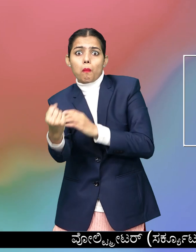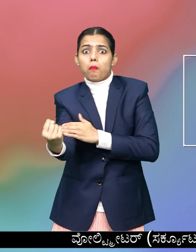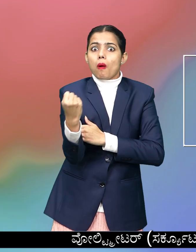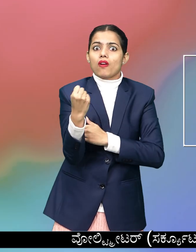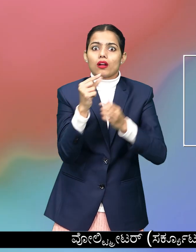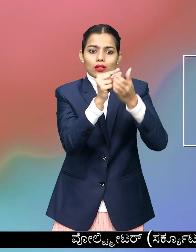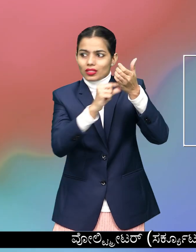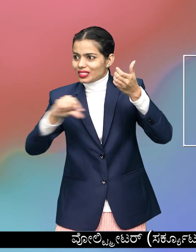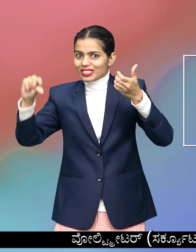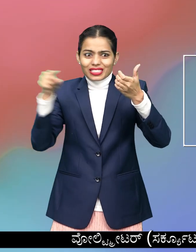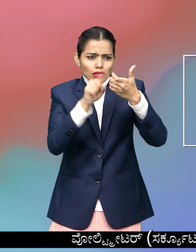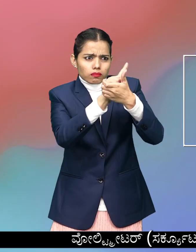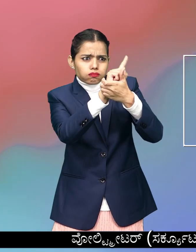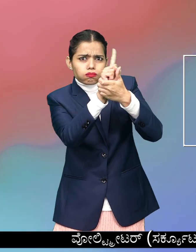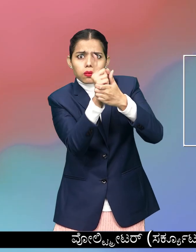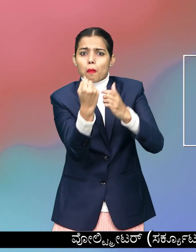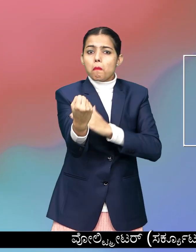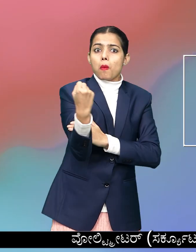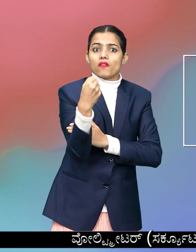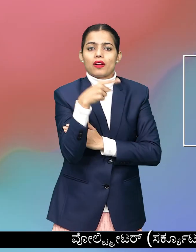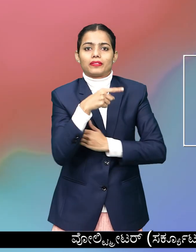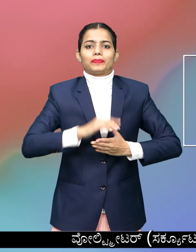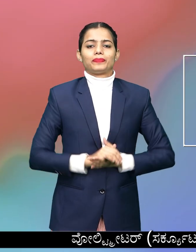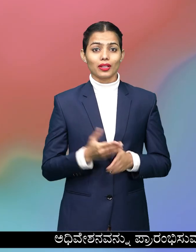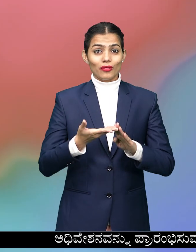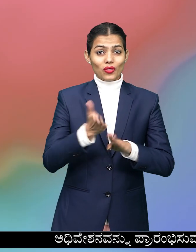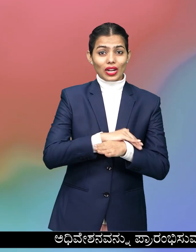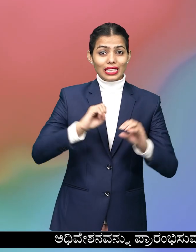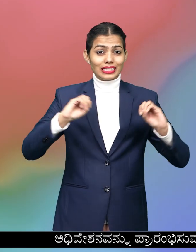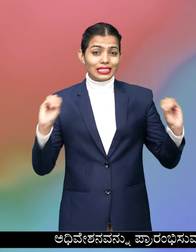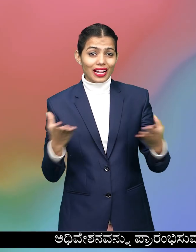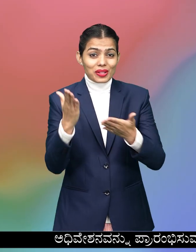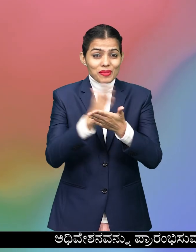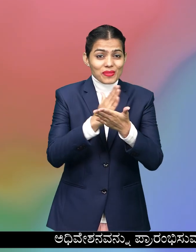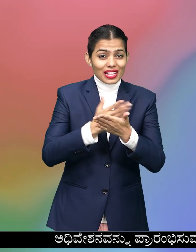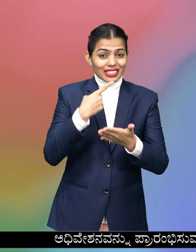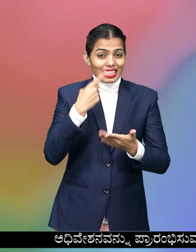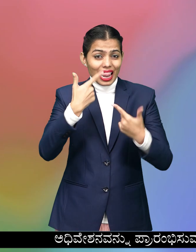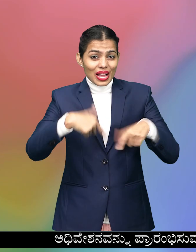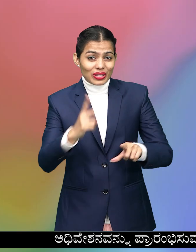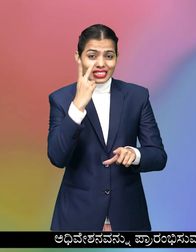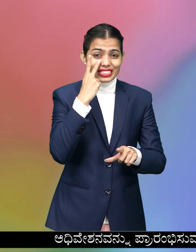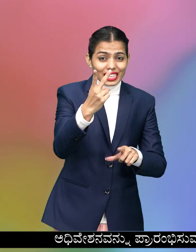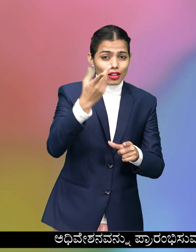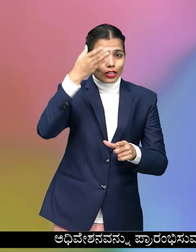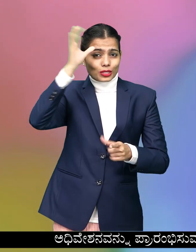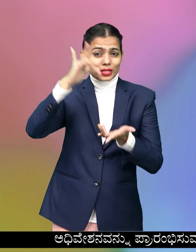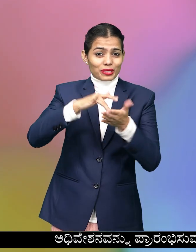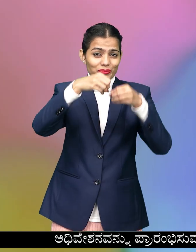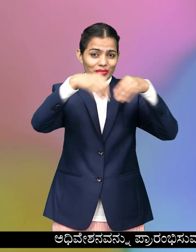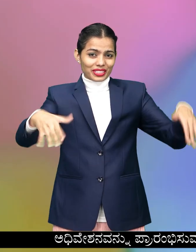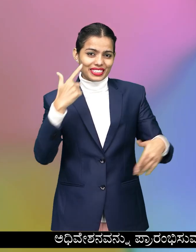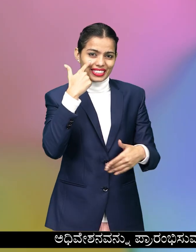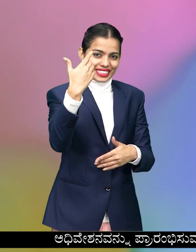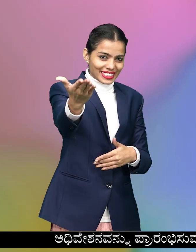ಸರ್ಕ್ಯೂಟ್ನಲ್ಲಿ ಸಂಭಾವ್ಯ ವ್ಯತ್ಯಾಸವನ್ನು ಅಳೆಯುವ ಸಾಧನ. ಅಧಿವೇಶನವನ್ನು ಪ್ರಾರಂಭಿಸುವ ಮೊದಲು ಈ ಪರಿಕಲ್ಪನೆಯ